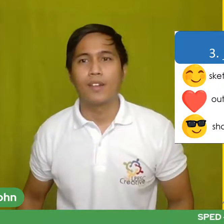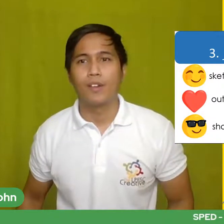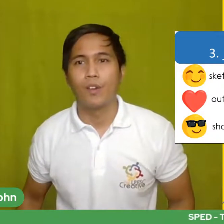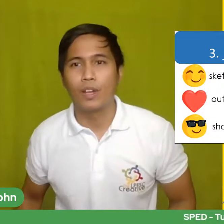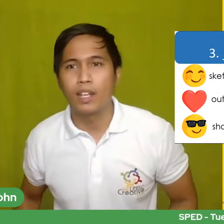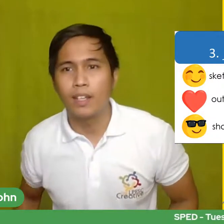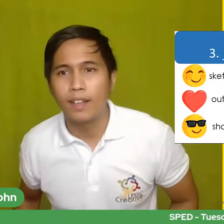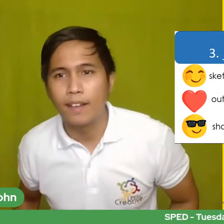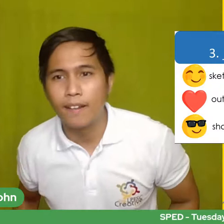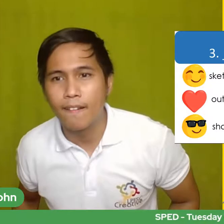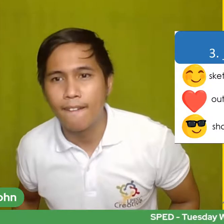Okay.